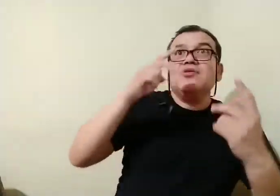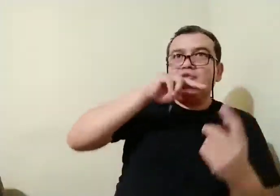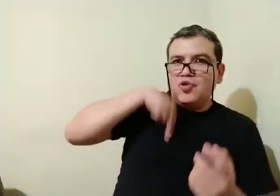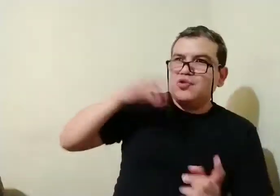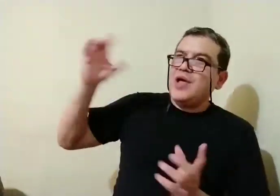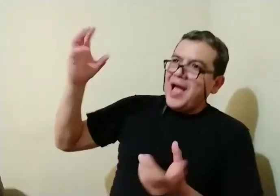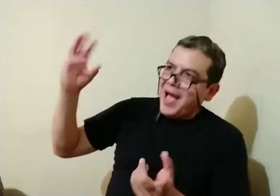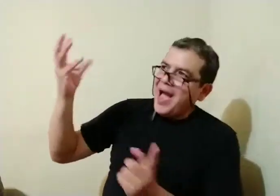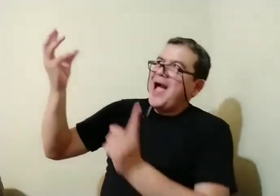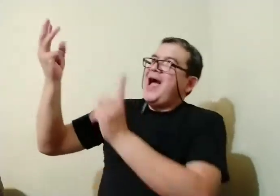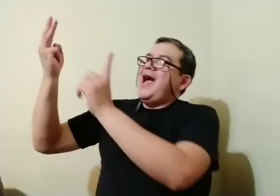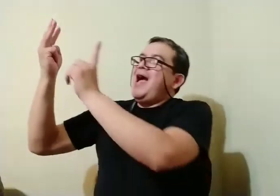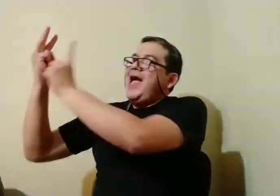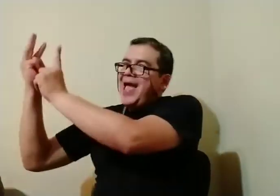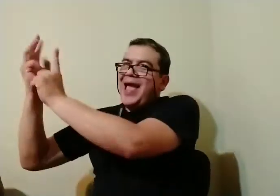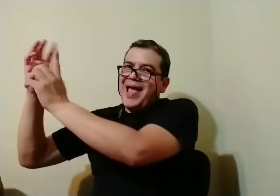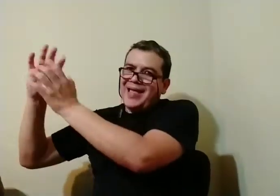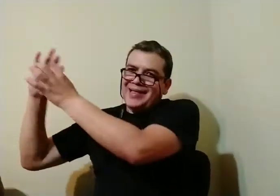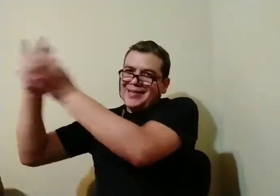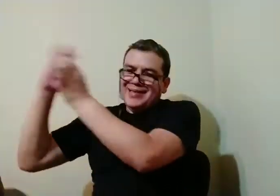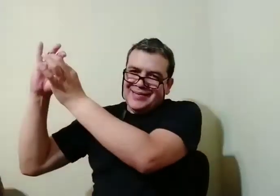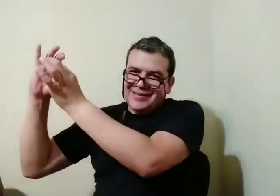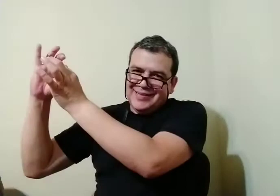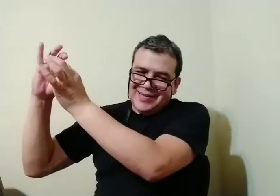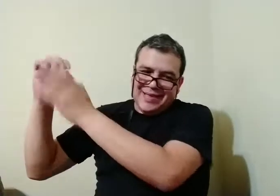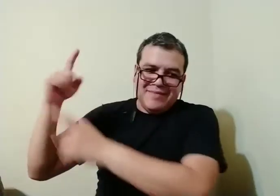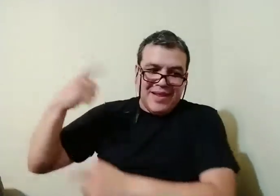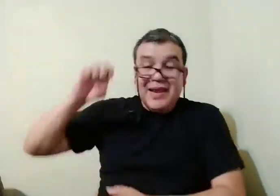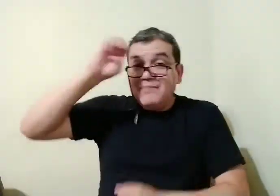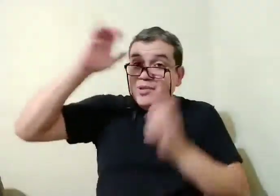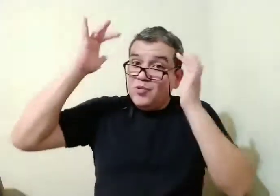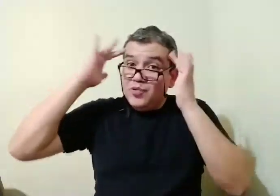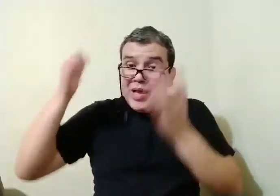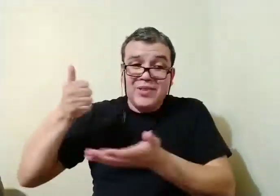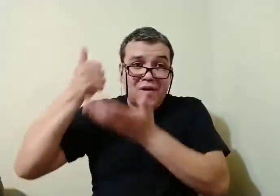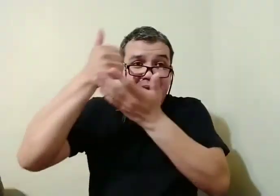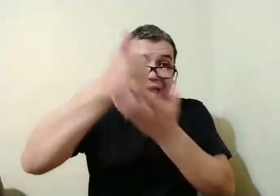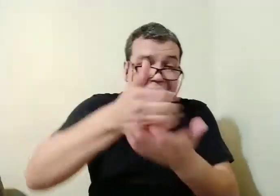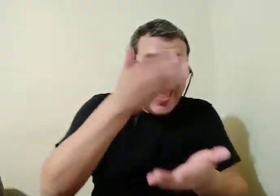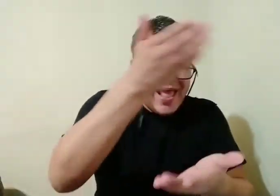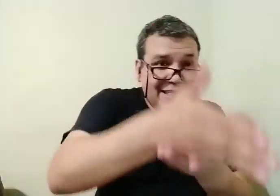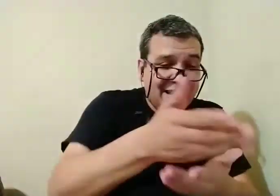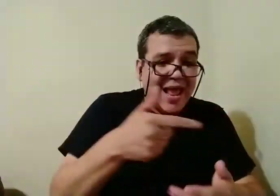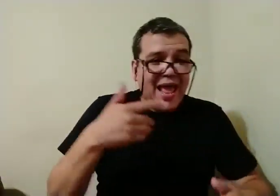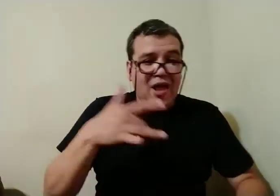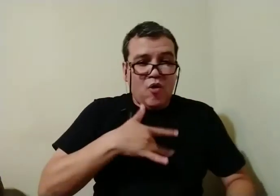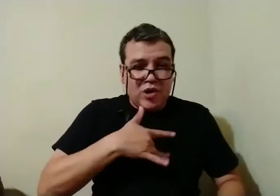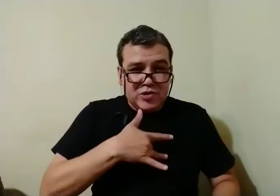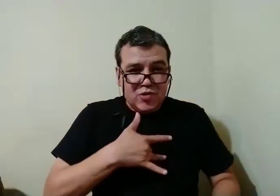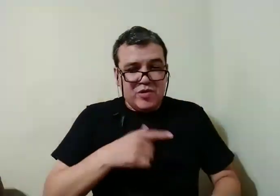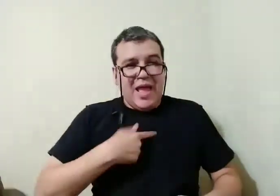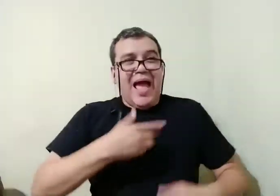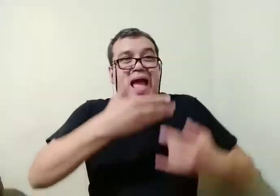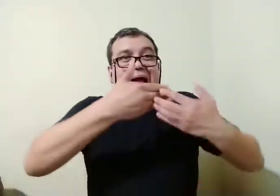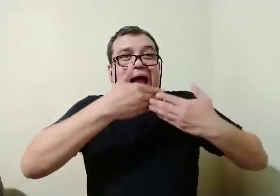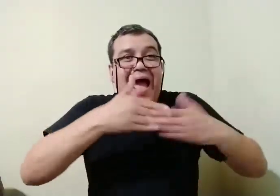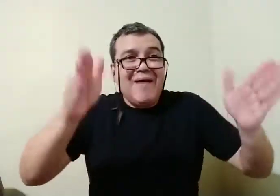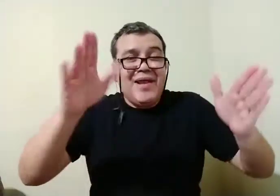corazones, abre puertas de oportunidad. A través de su palabra ilumina las mentes y revela